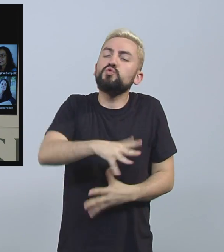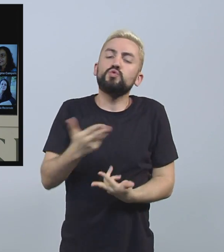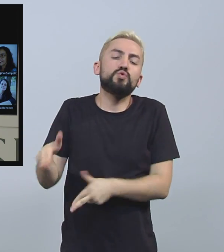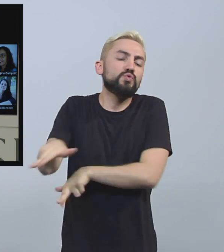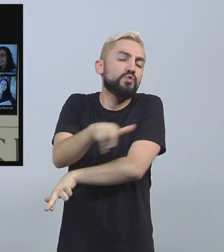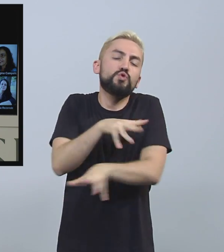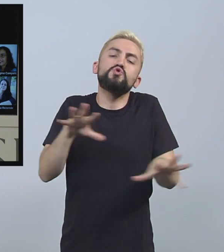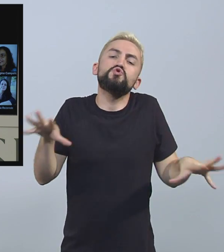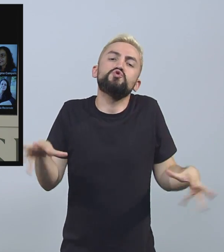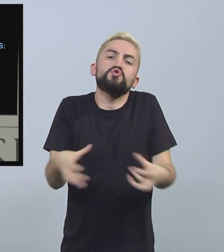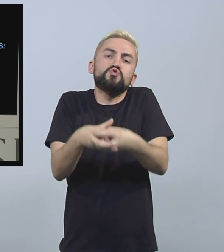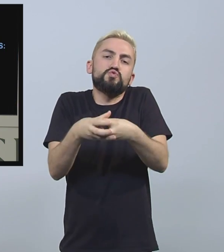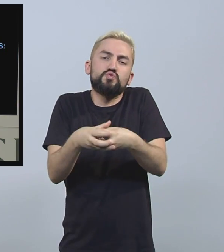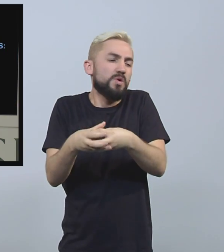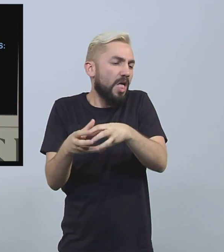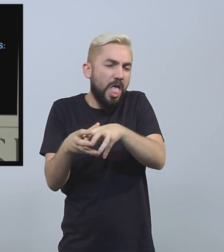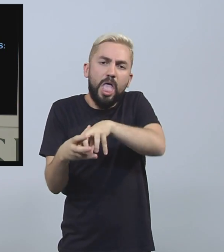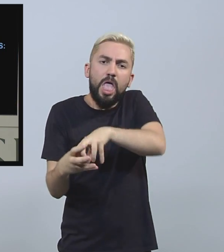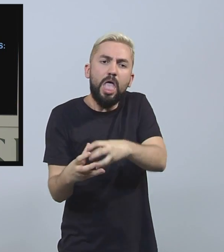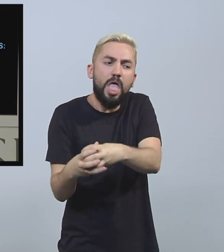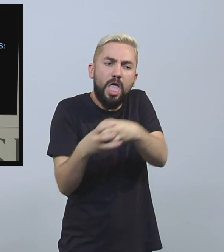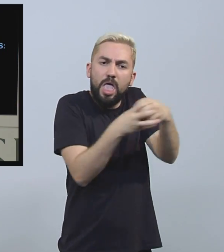inclusão.